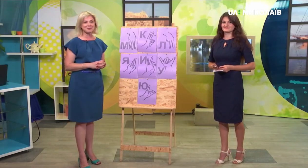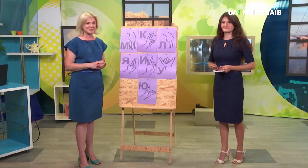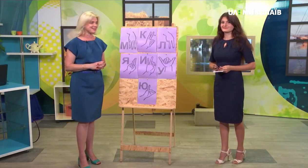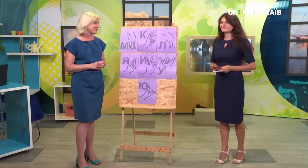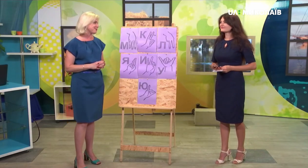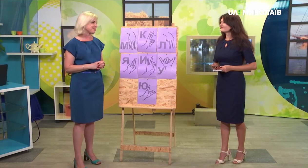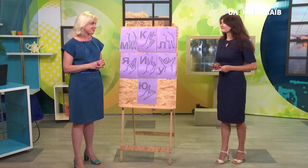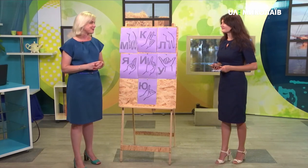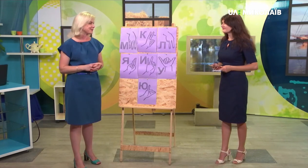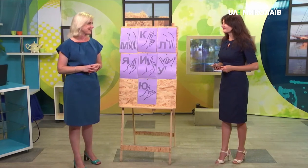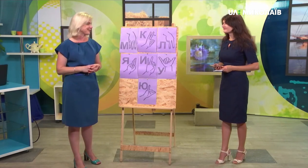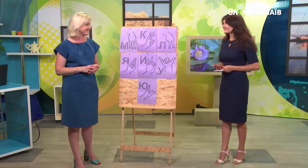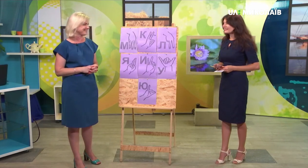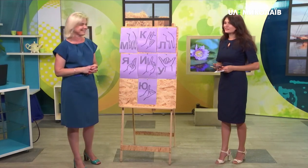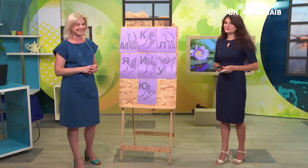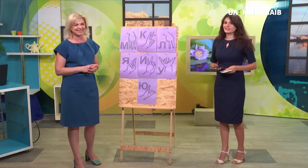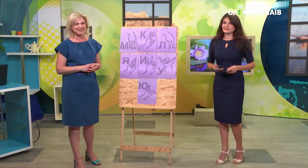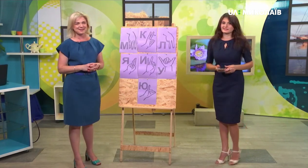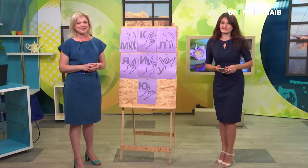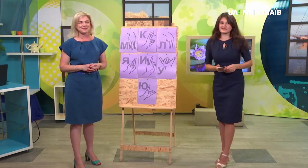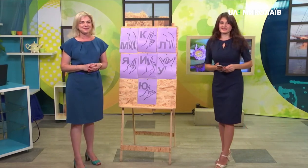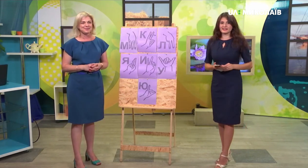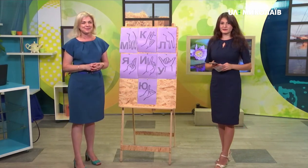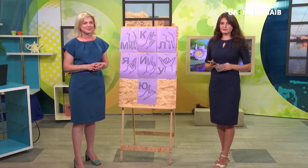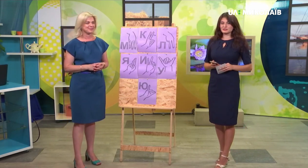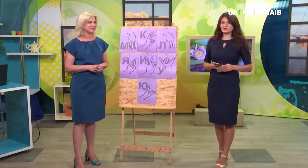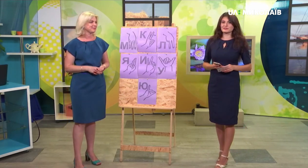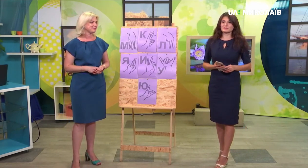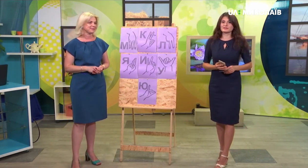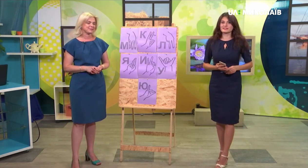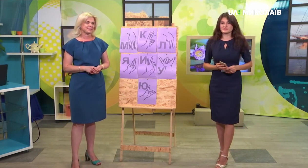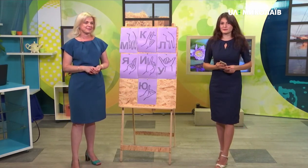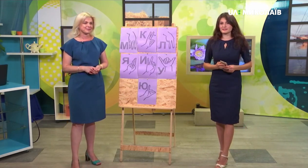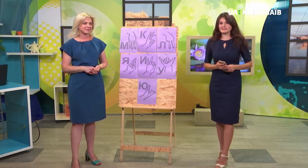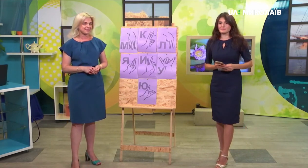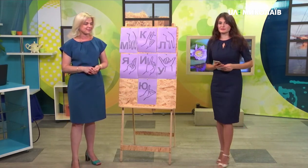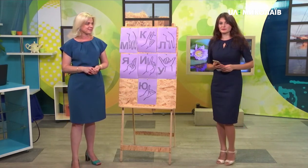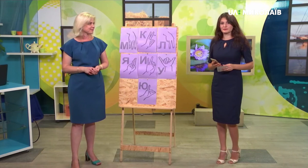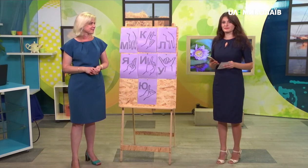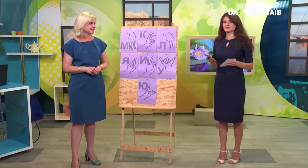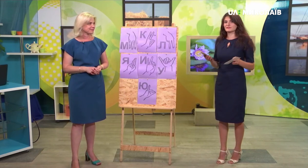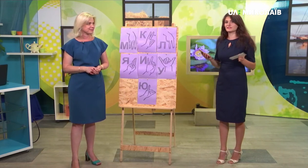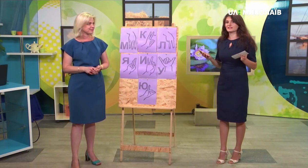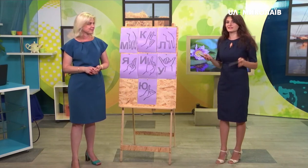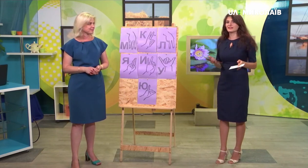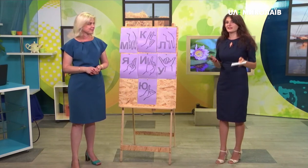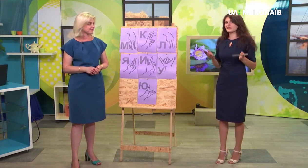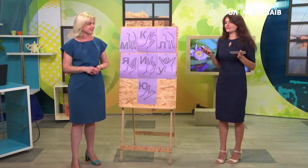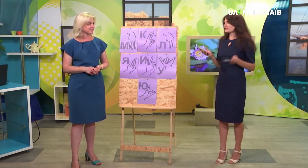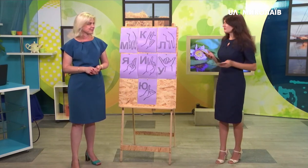з нечуючою спільнотою. Друзі, дякуємо, що ви були разом із нами. Сьогодні ми вивчали жестову